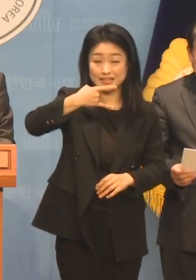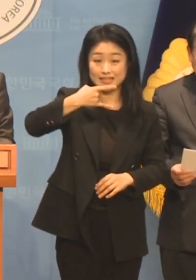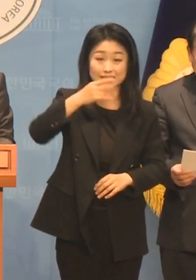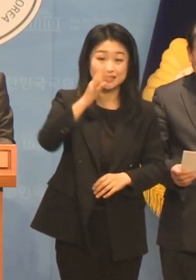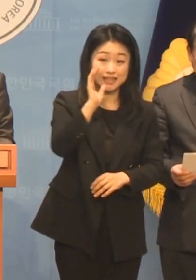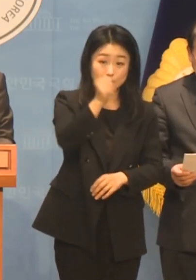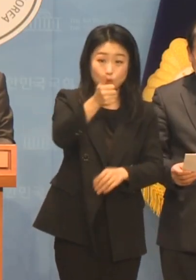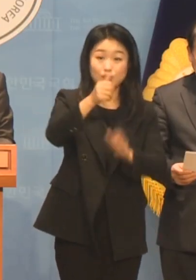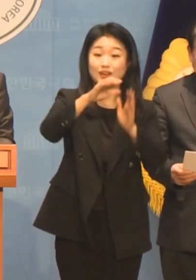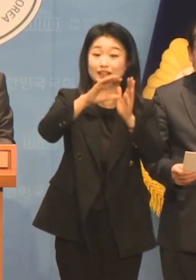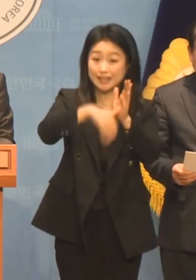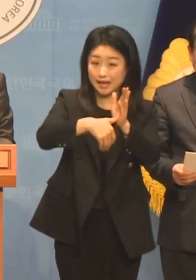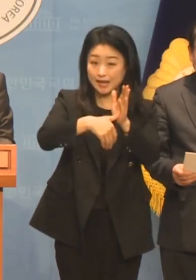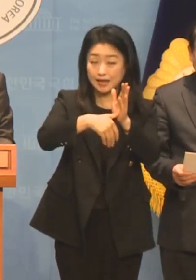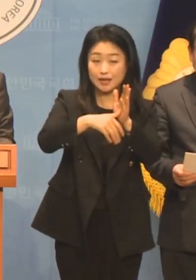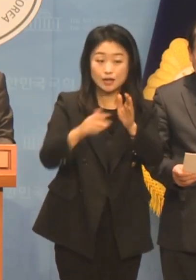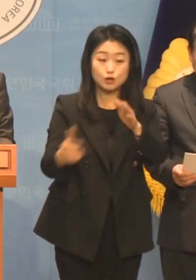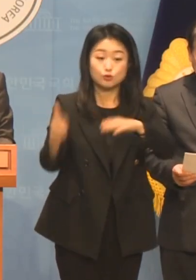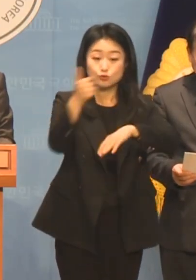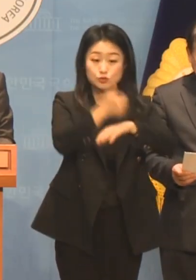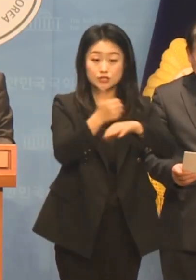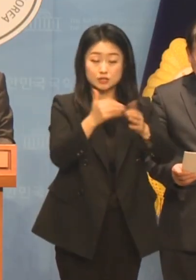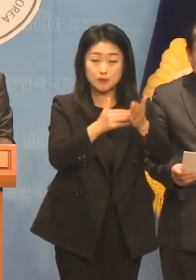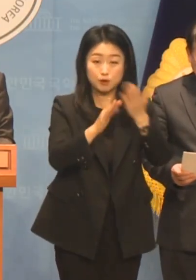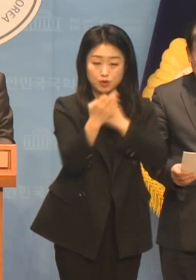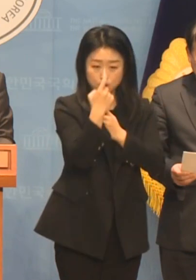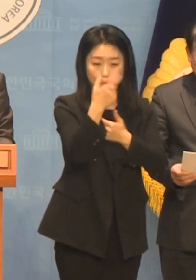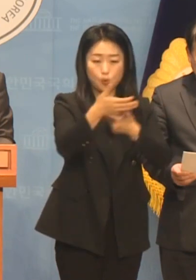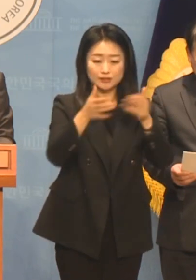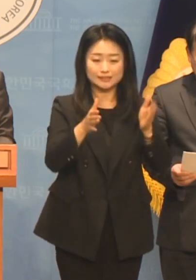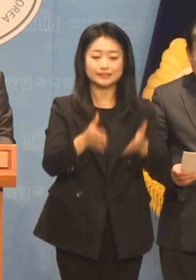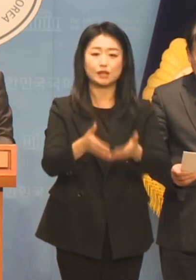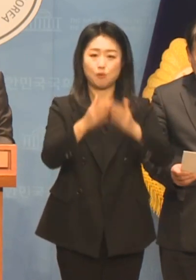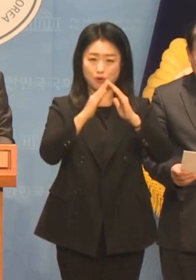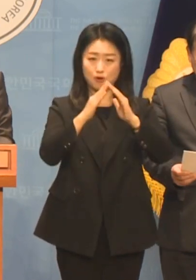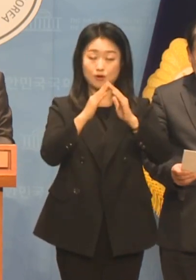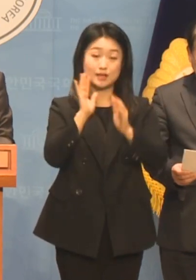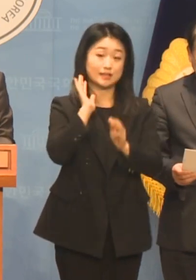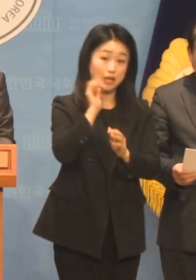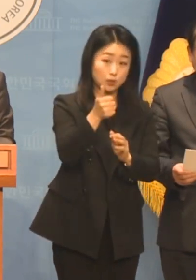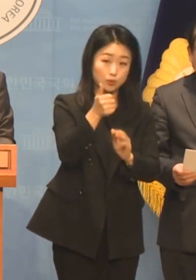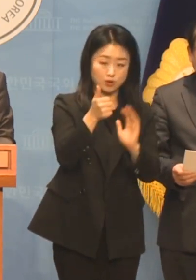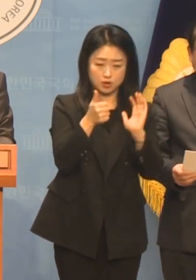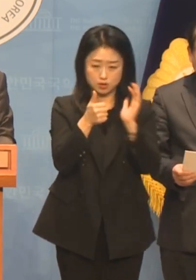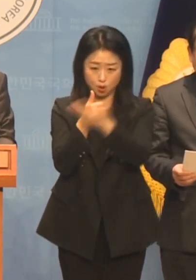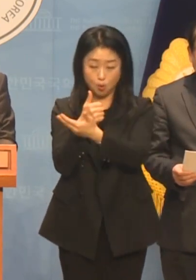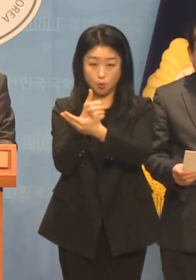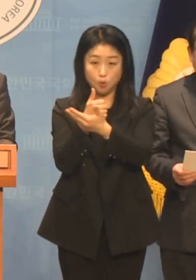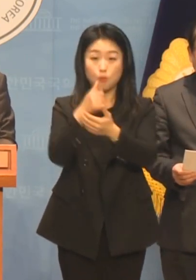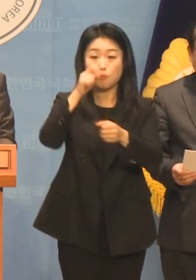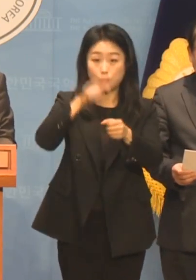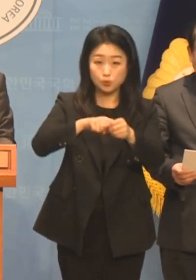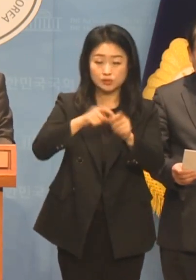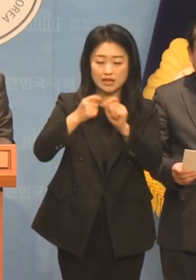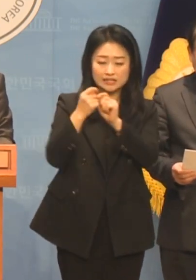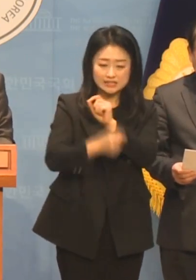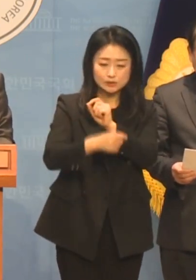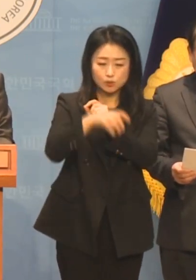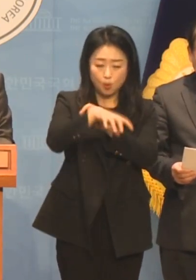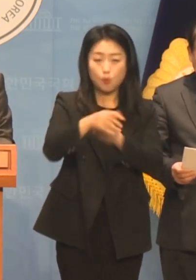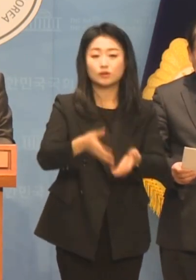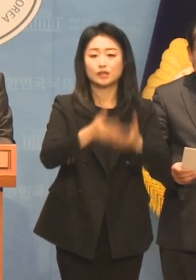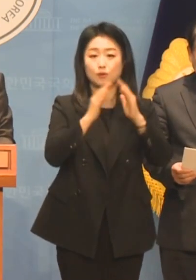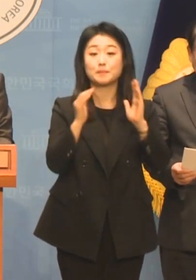박정희가 대통령에 취임하면서 청와대 경호실을 창설해 대통령 직속으로 운용한 데